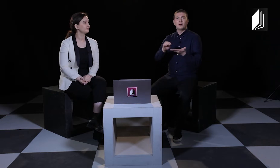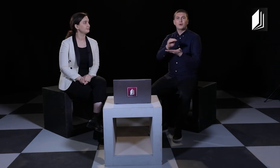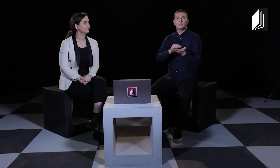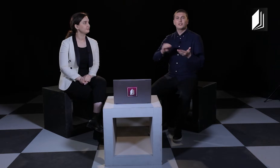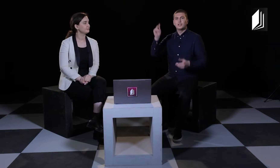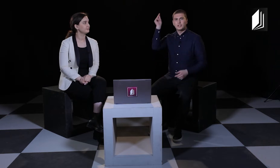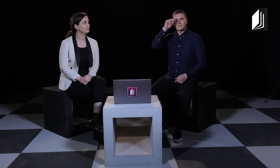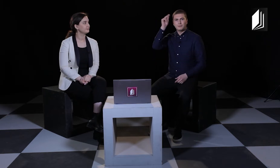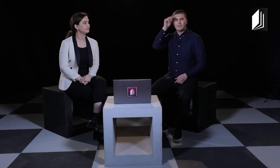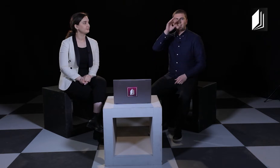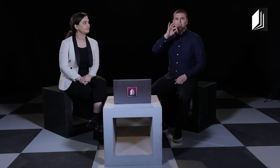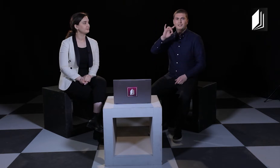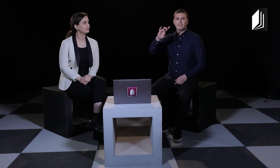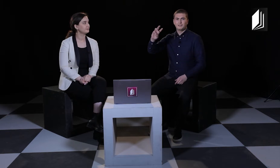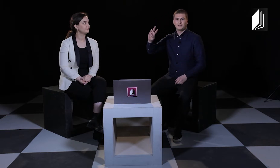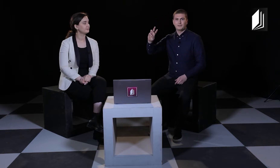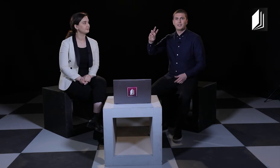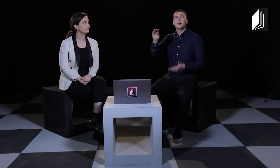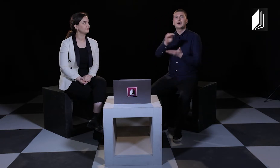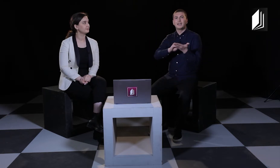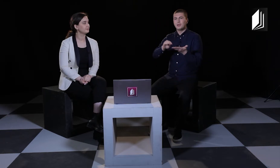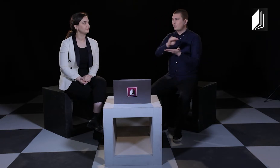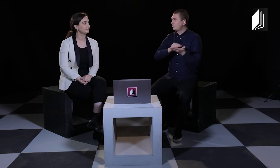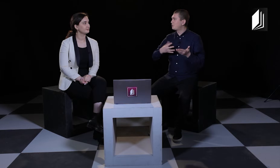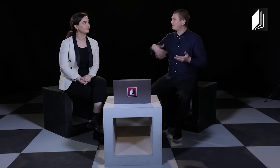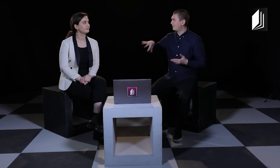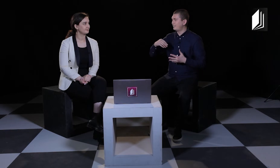გავიმეორებ შესწავლილი დაკტილი. გაიმეორეთ ჩვენთან ერთად.